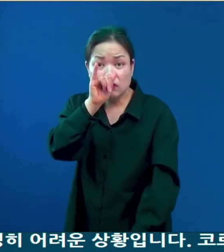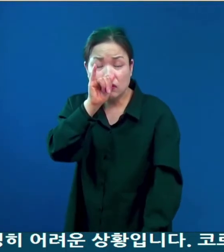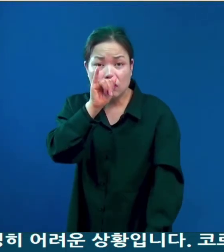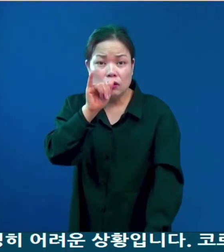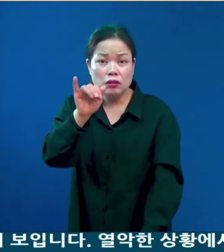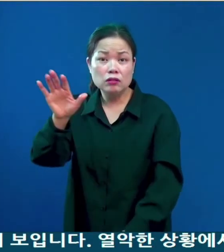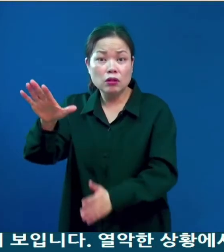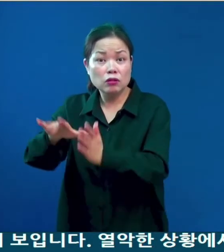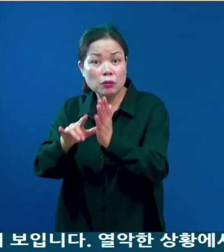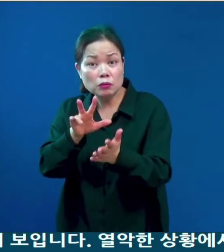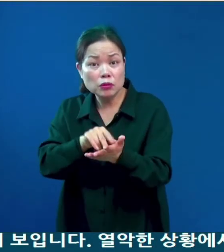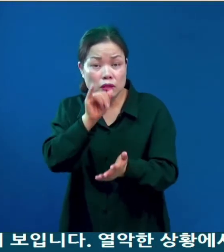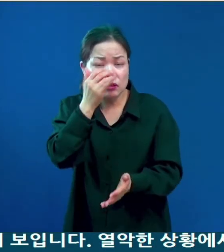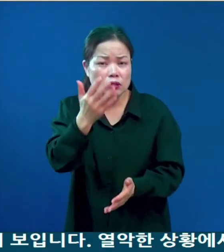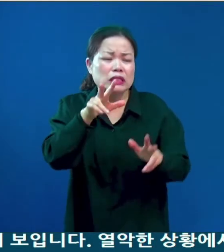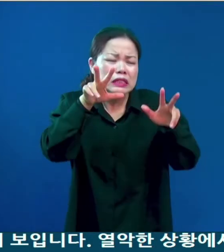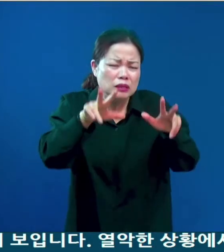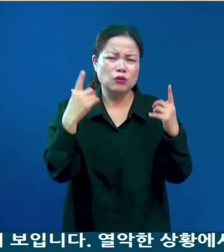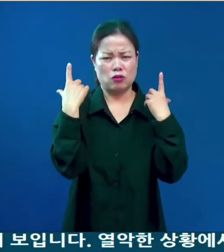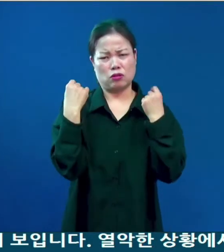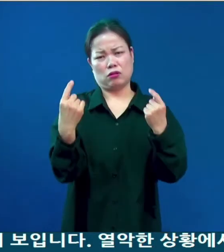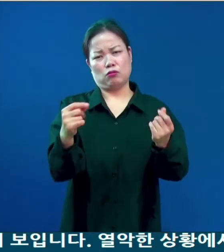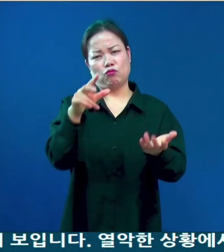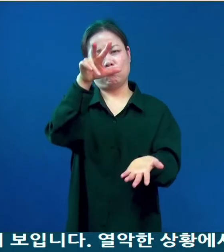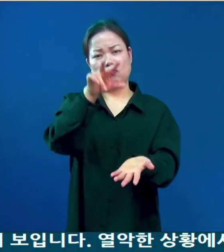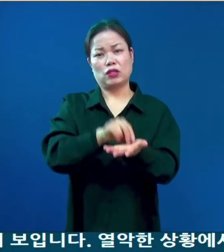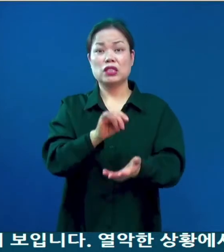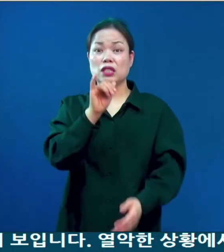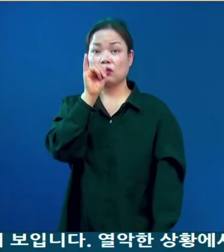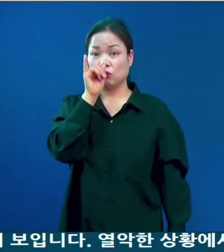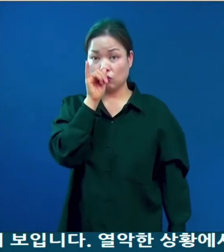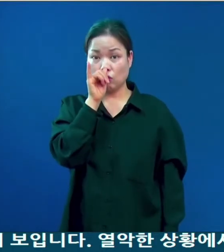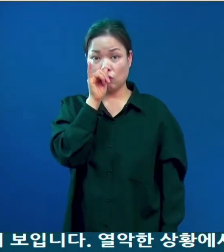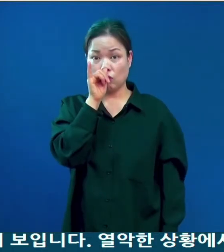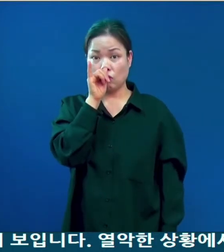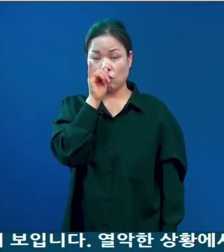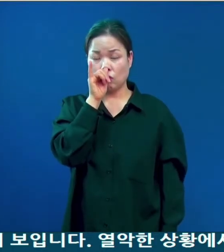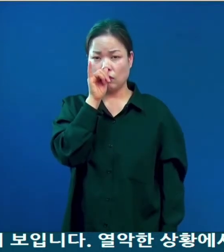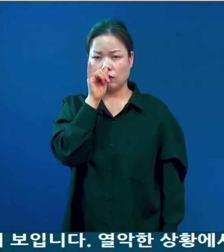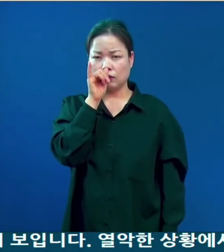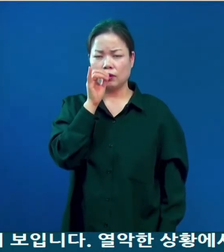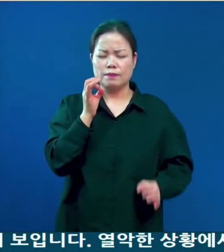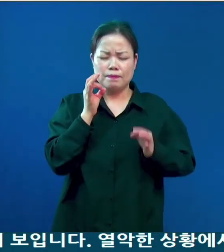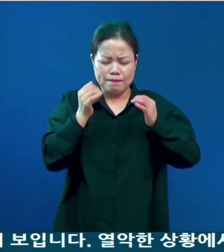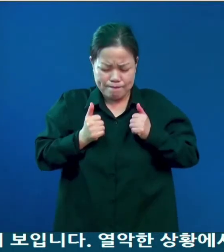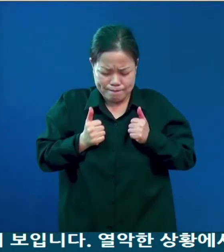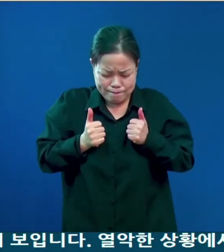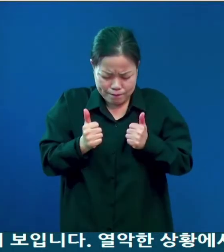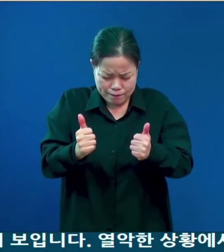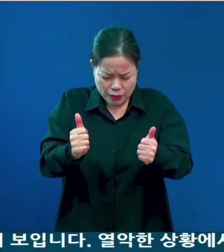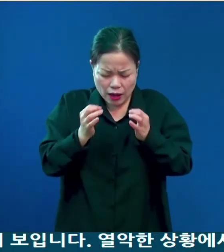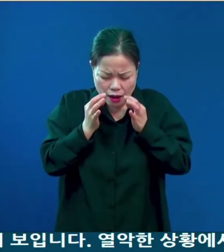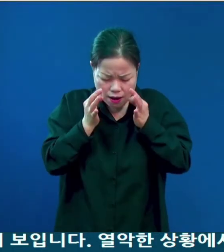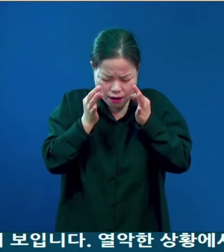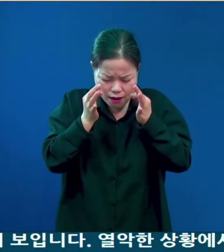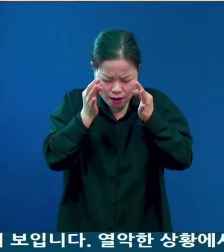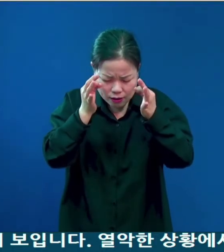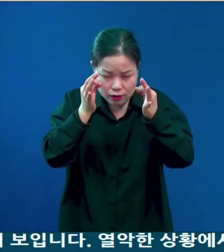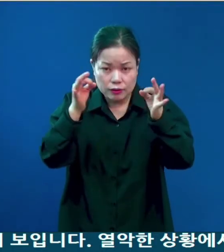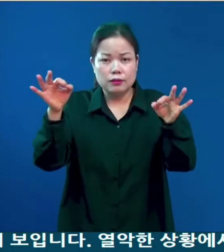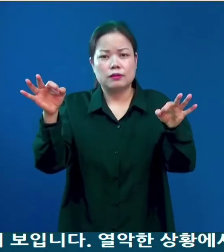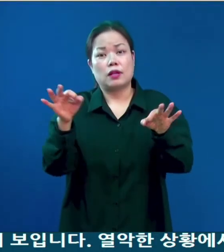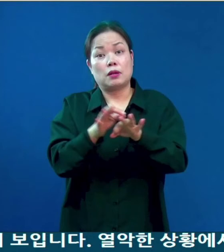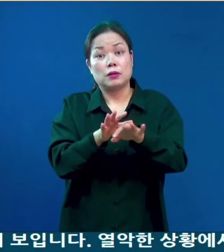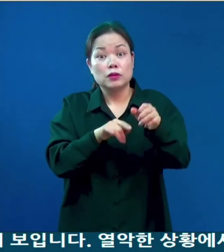때만 문제가 있습니까? 아니잖아요. 지금도 똑같이 문제가 있잖아요. 그런데 이런 힘쓰고 애써 더욱 간절함이 사라져버린